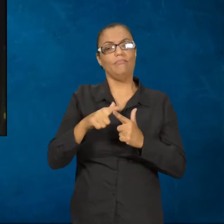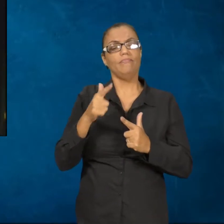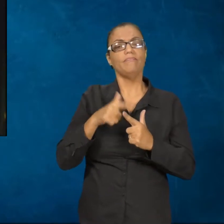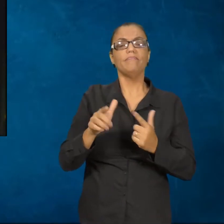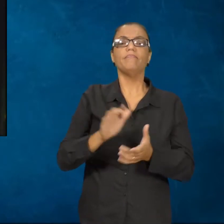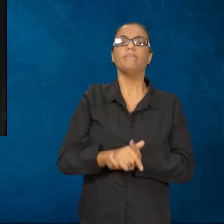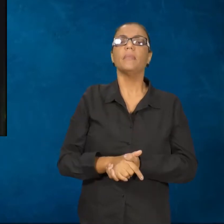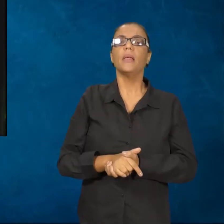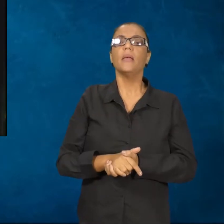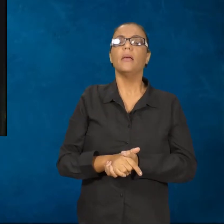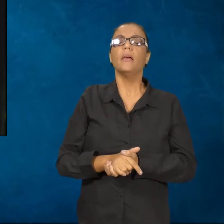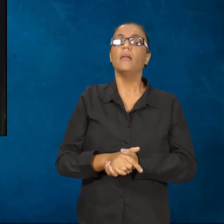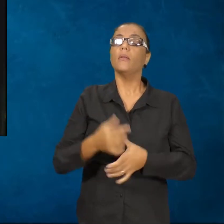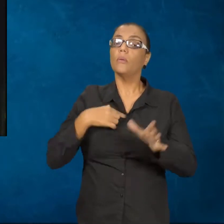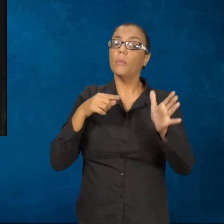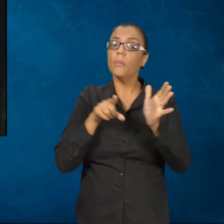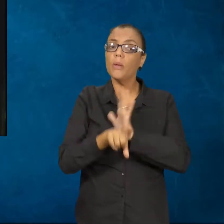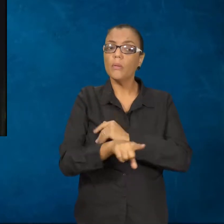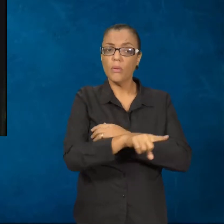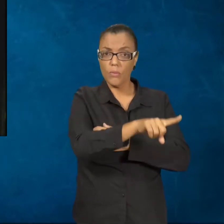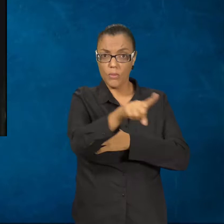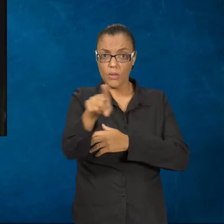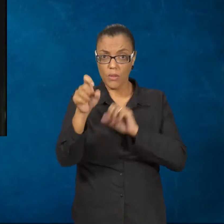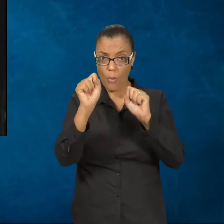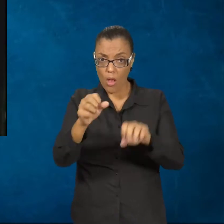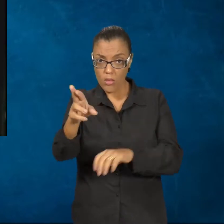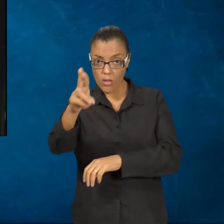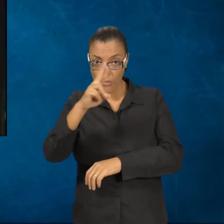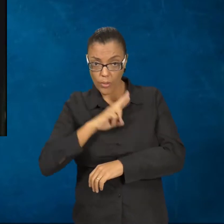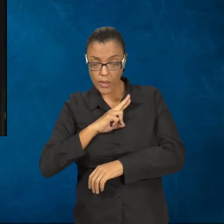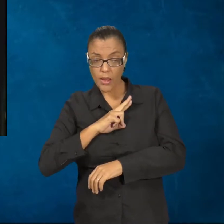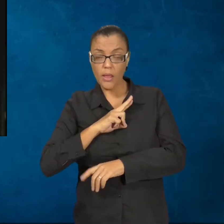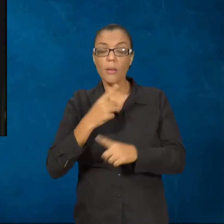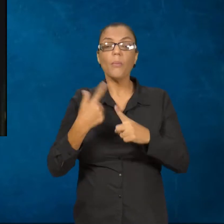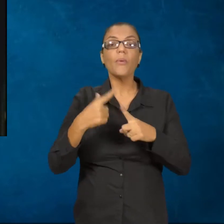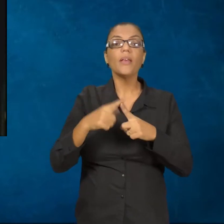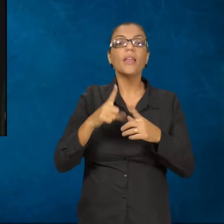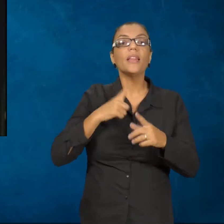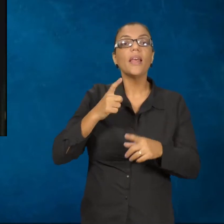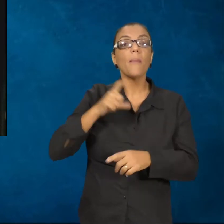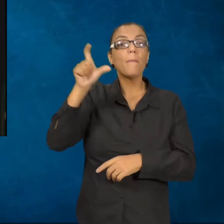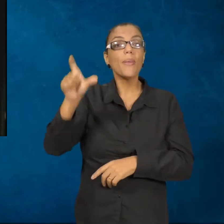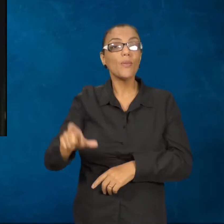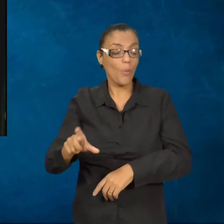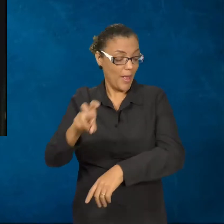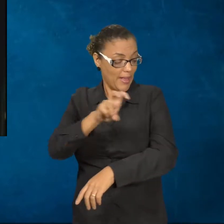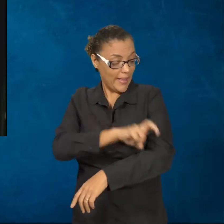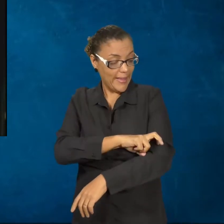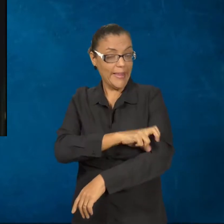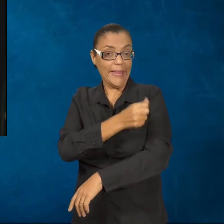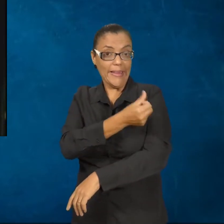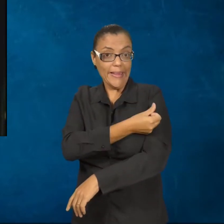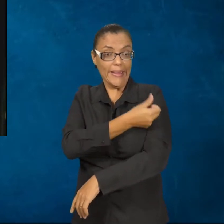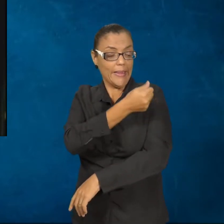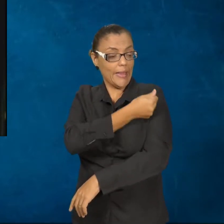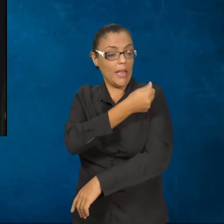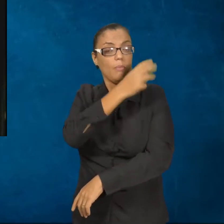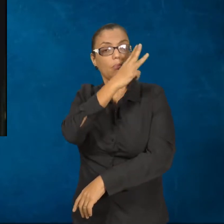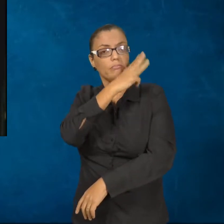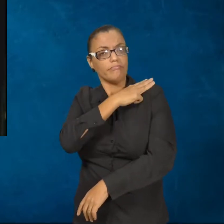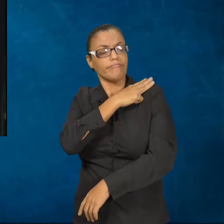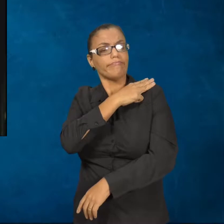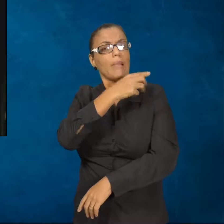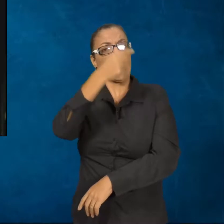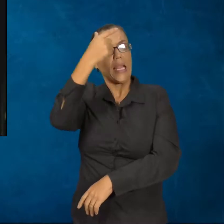gente, desde os pequenos, desde a quinta série até pós-graduação, até doutorado. Eu falei quinta